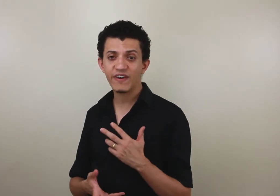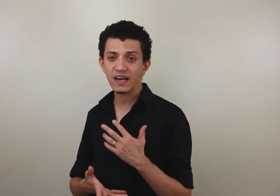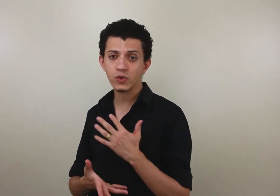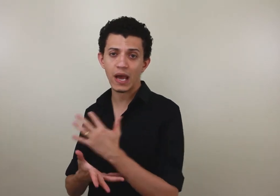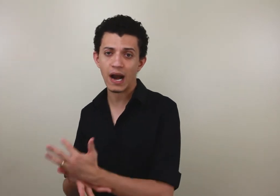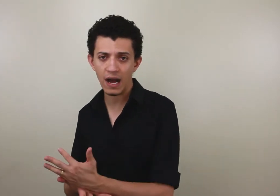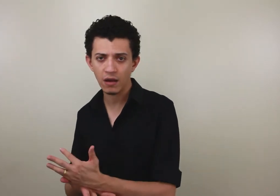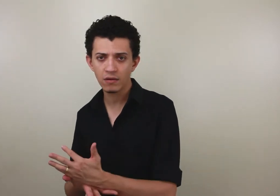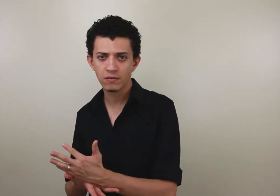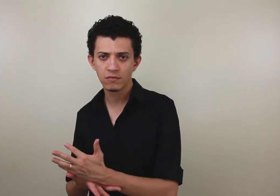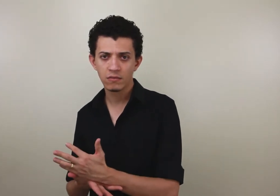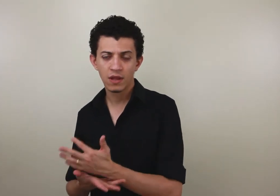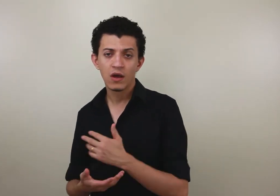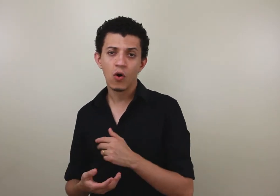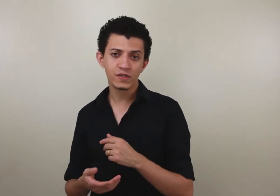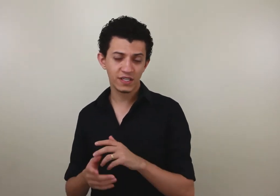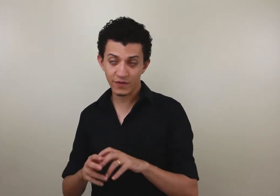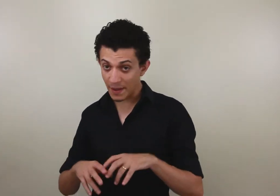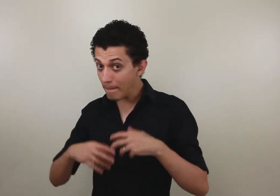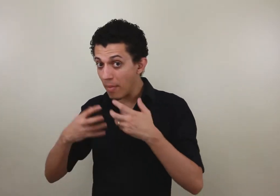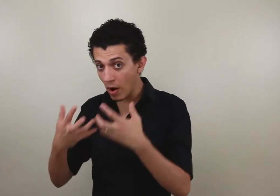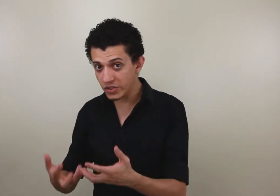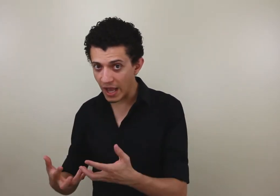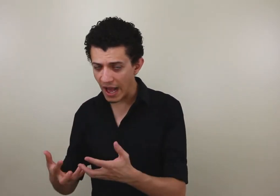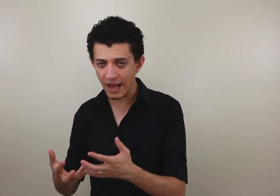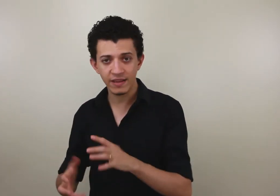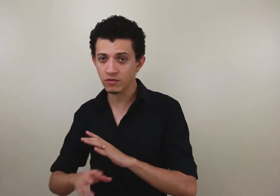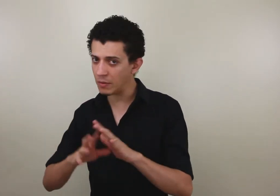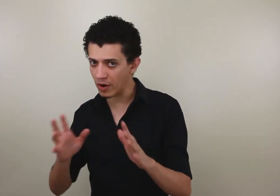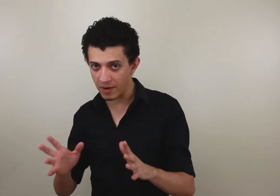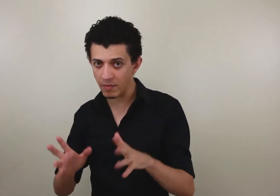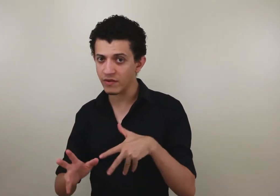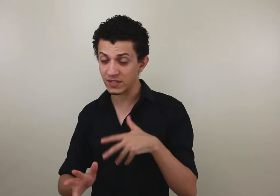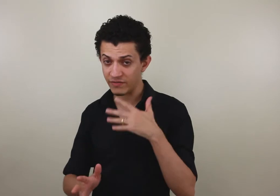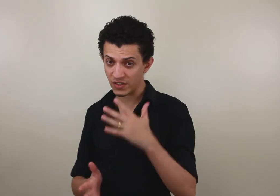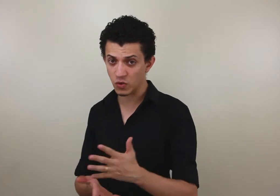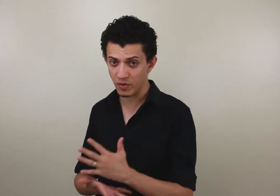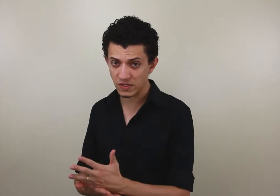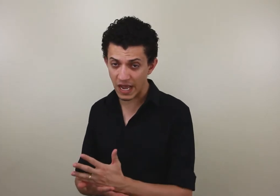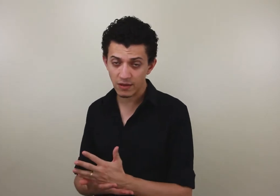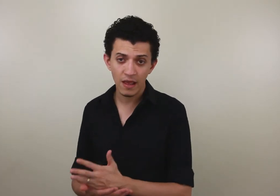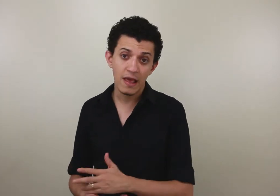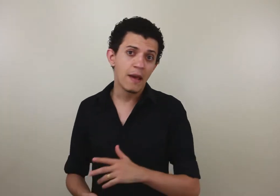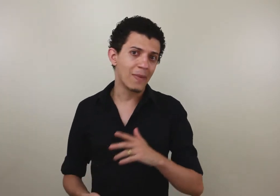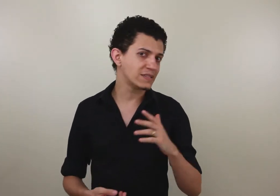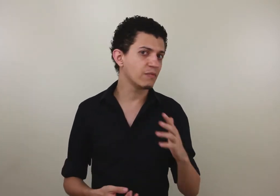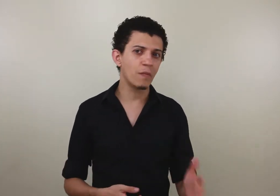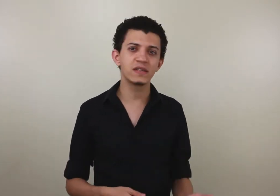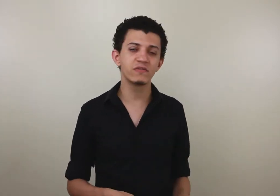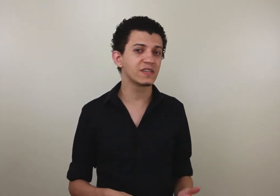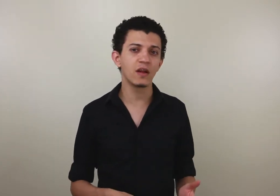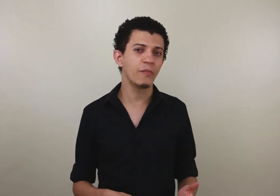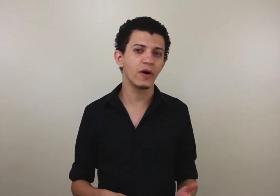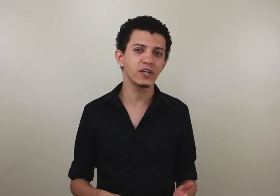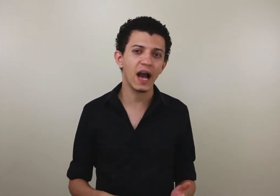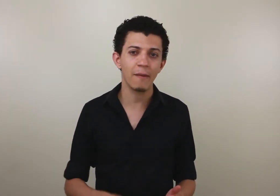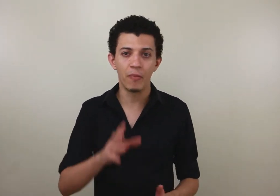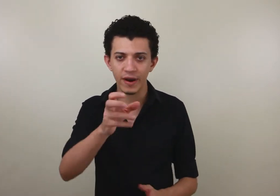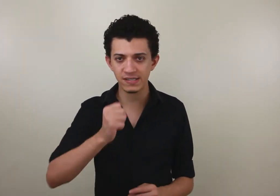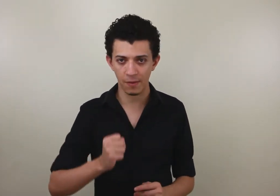fácil errar, ou seja, você pode errar, que não tem problema, que você vai descobrir o certo, mas tem momentos que você não pode errar. Por exemplo,